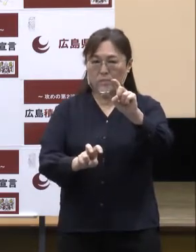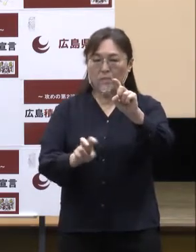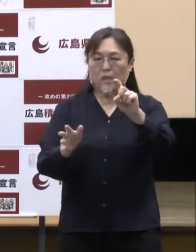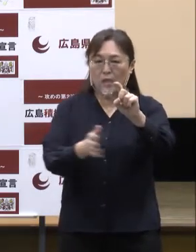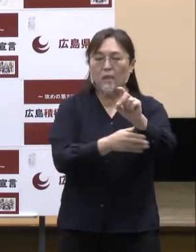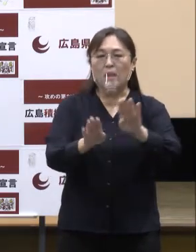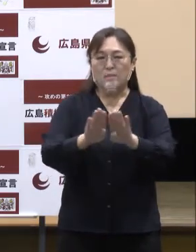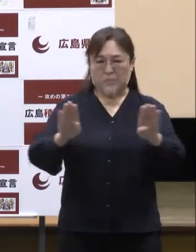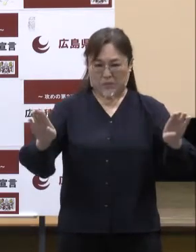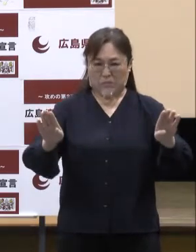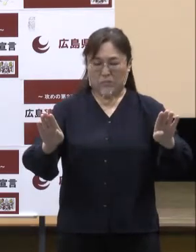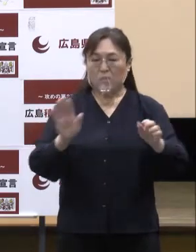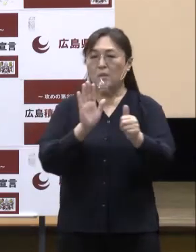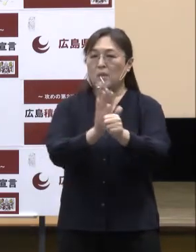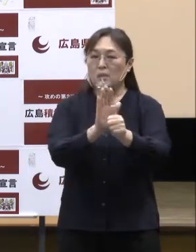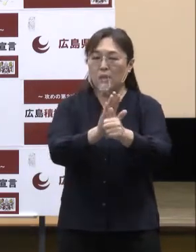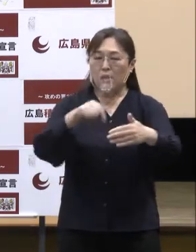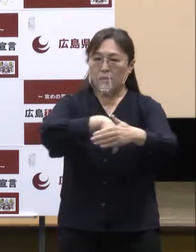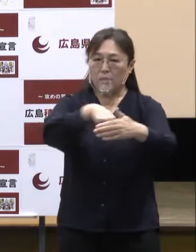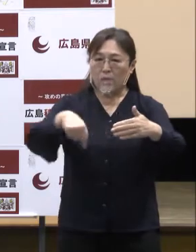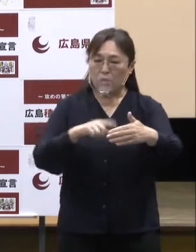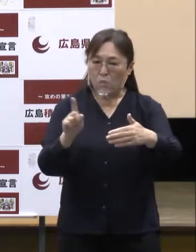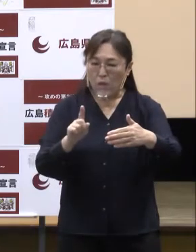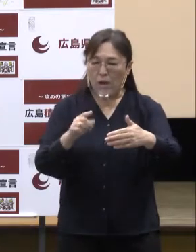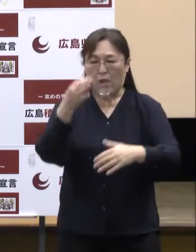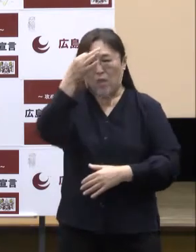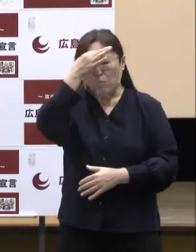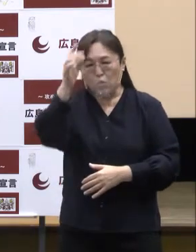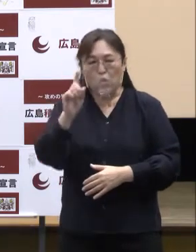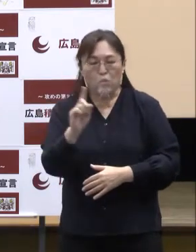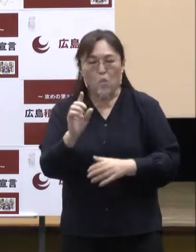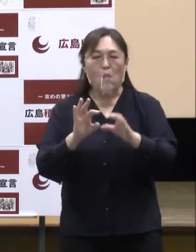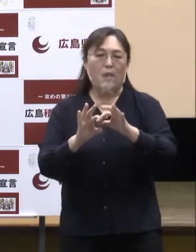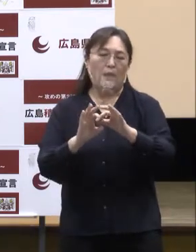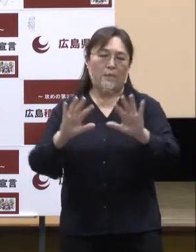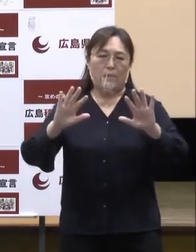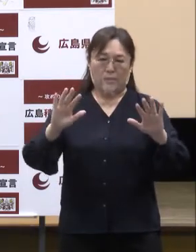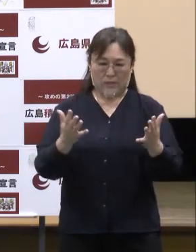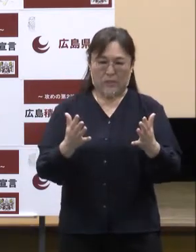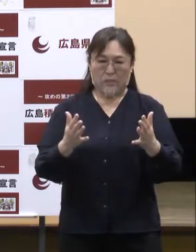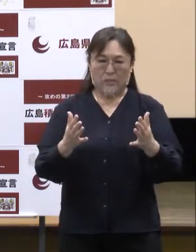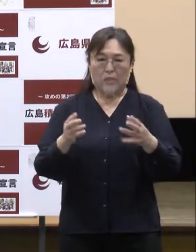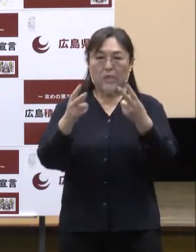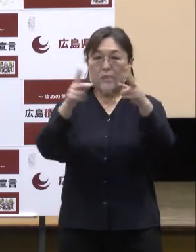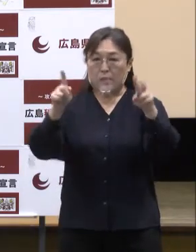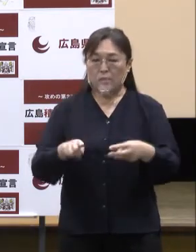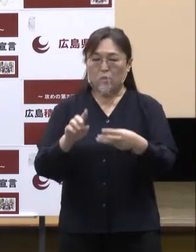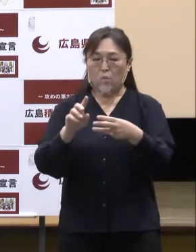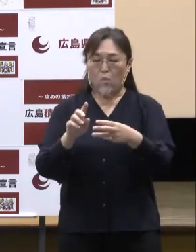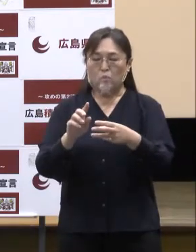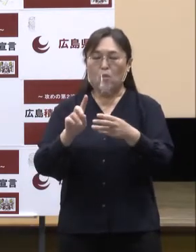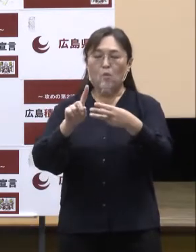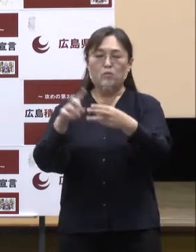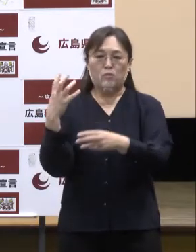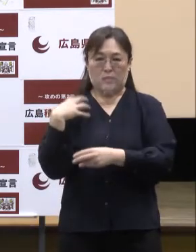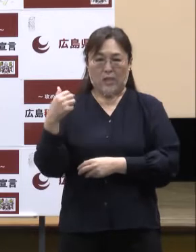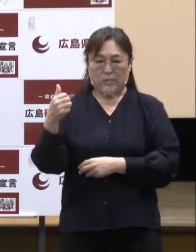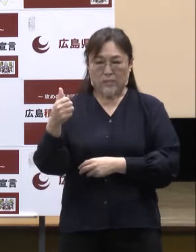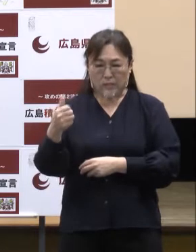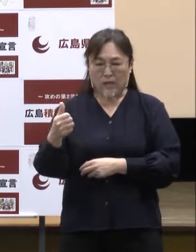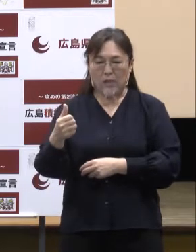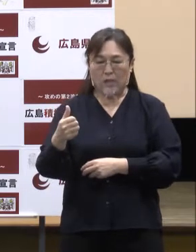支援の内容ですが、プロアマを問わずイベント主催者が会場を借り受けて、広く県民に鑑